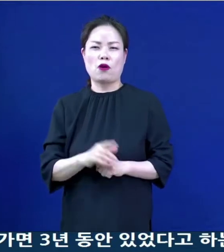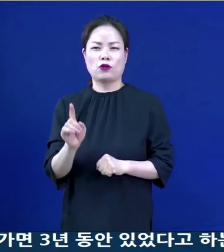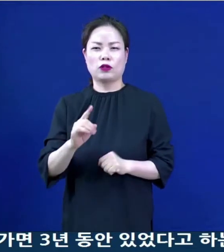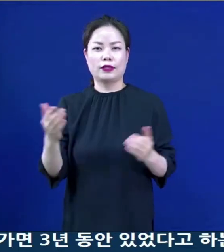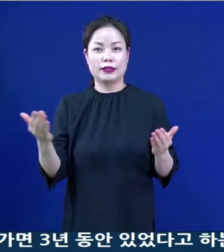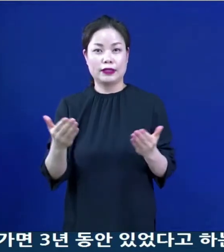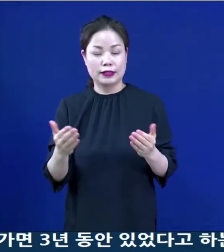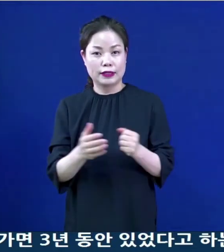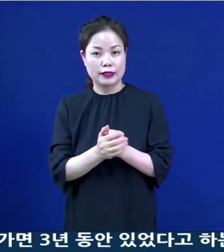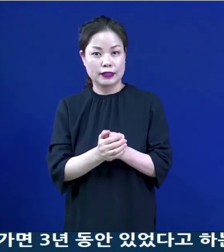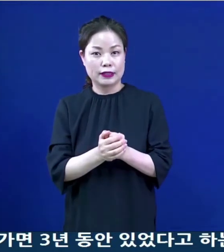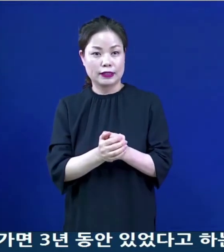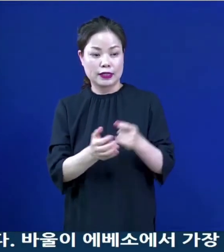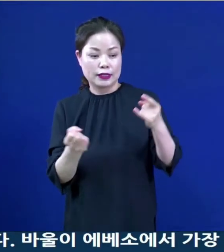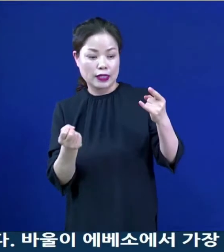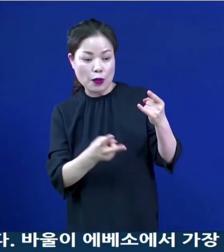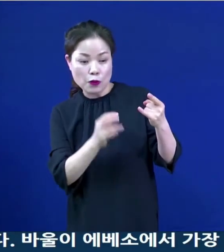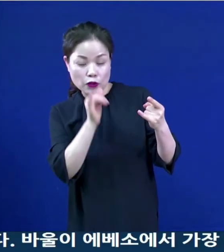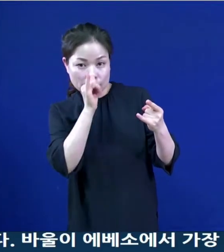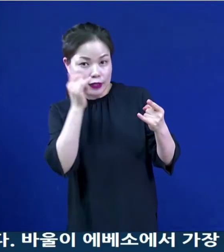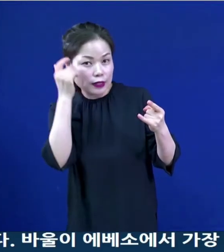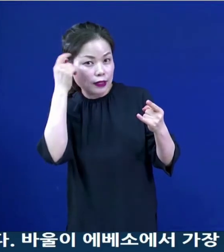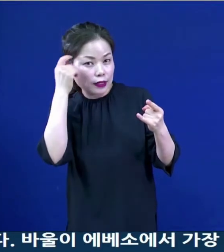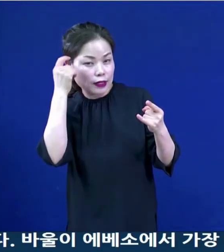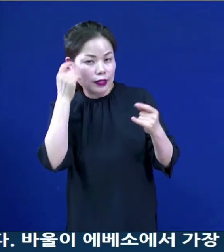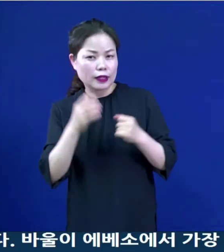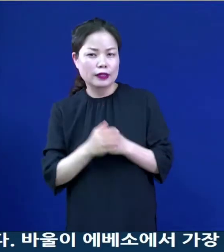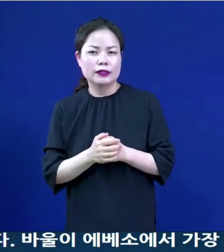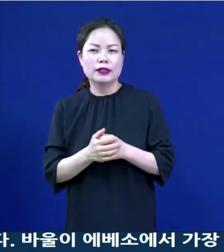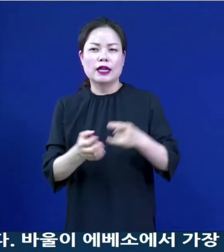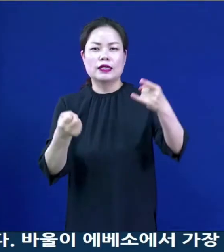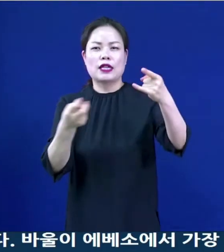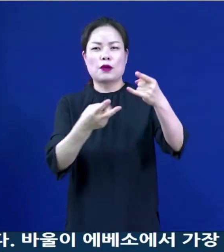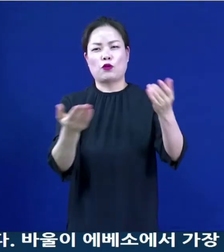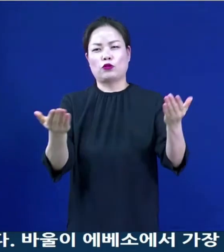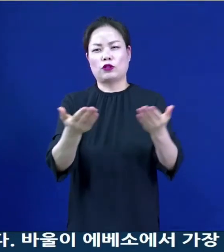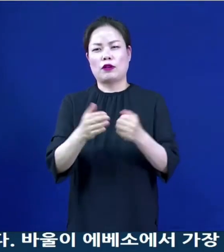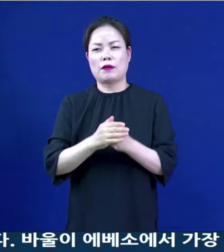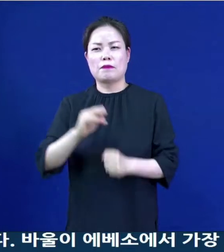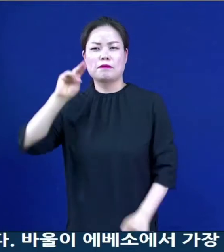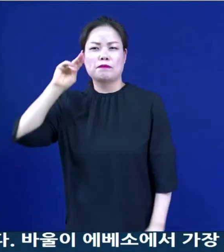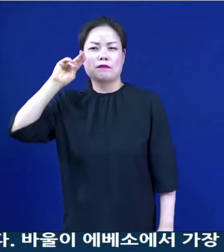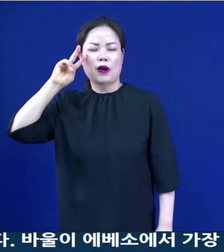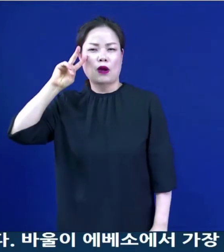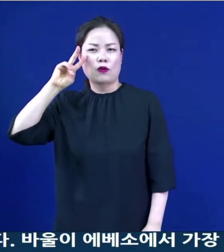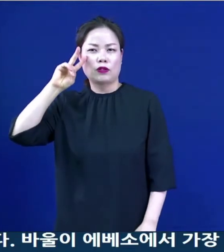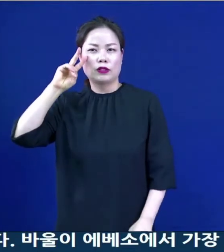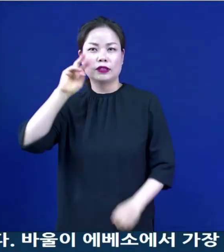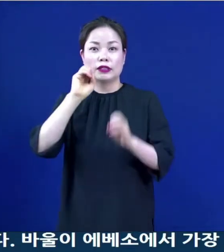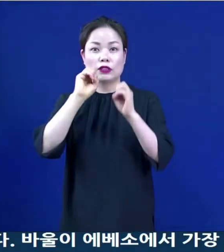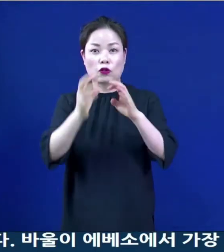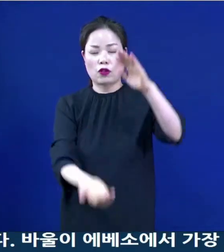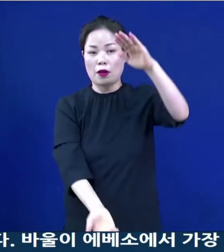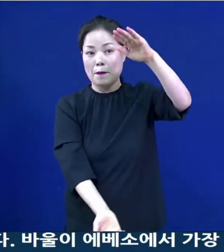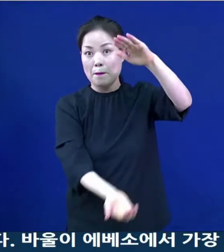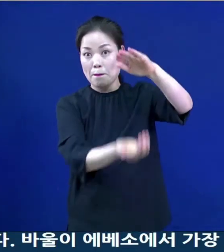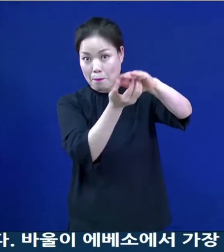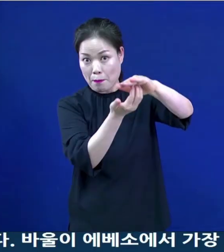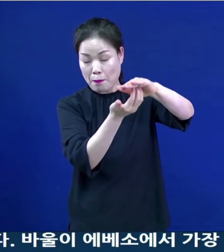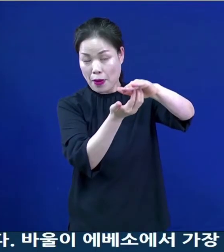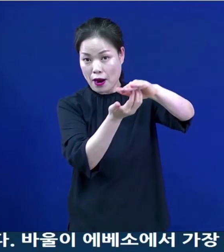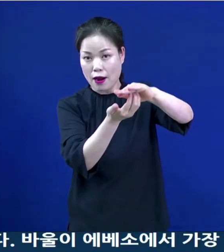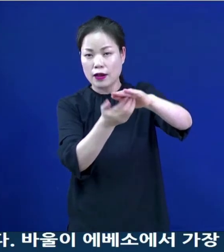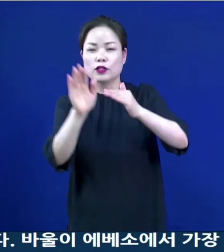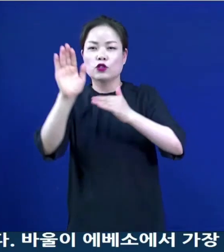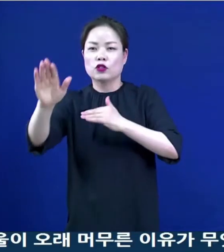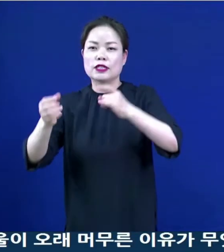일들이 에베소에 있었을까 살펴보는데, 에베소 사역은 바울 선교의 절정이다, 이렇게 보실 수 있고요.